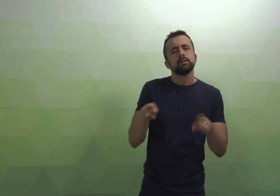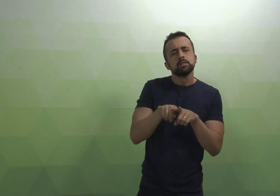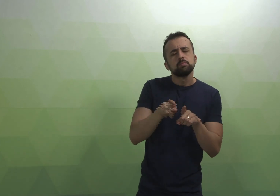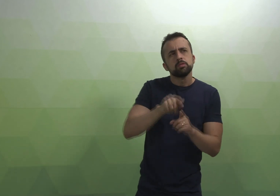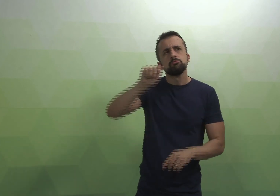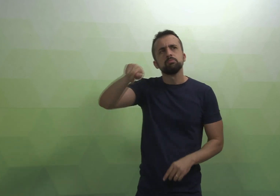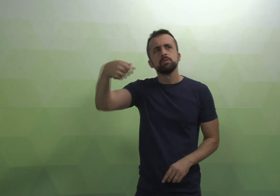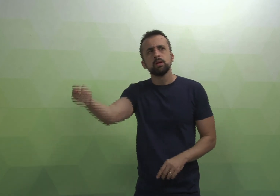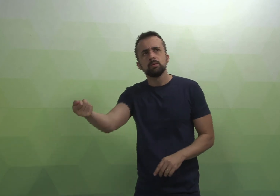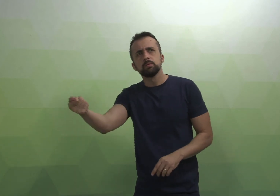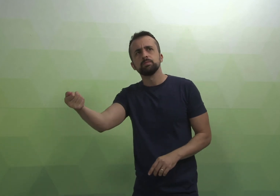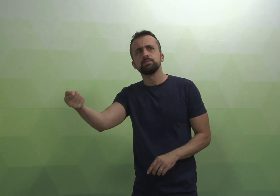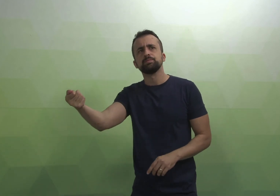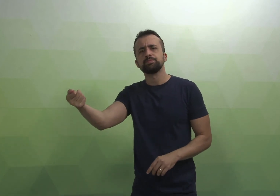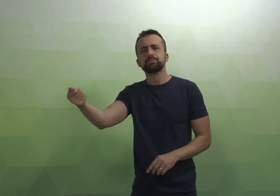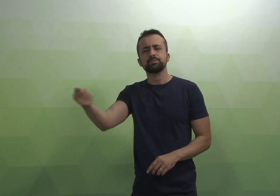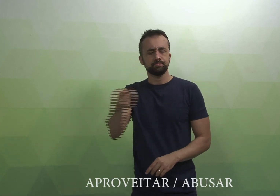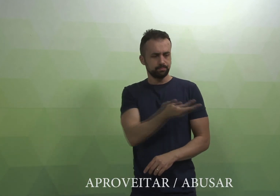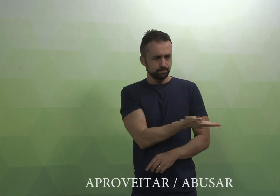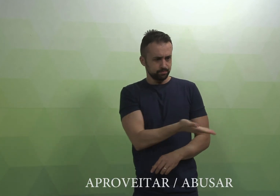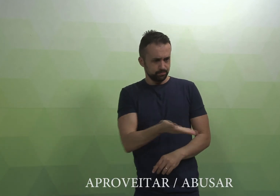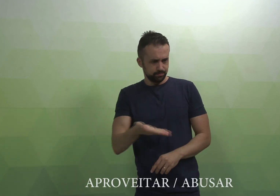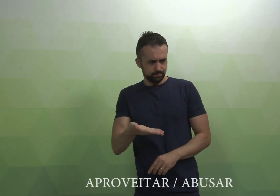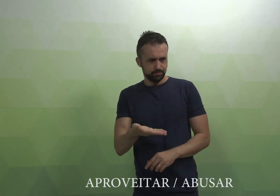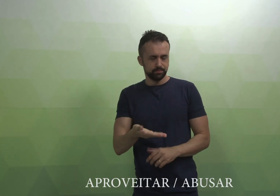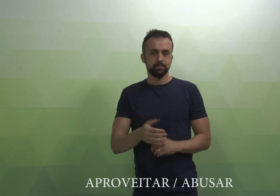Como também nos sinais de